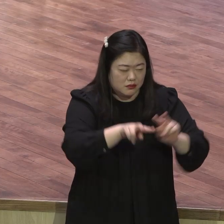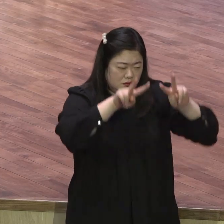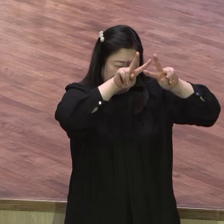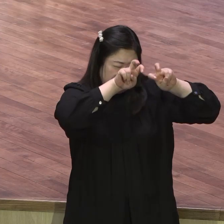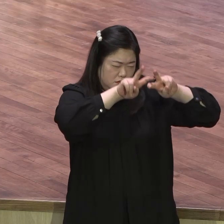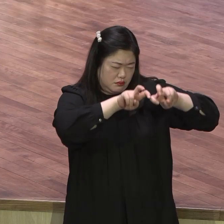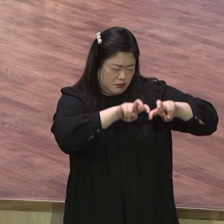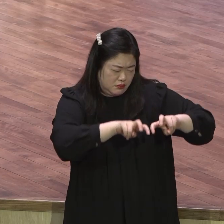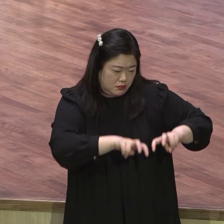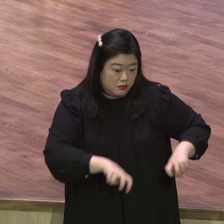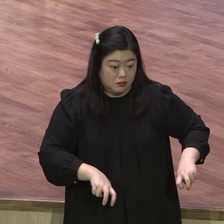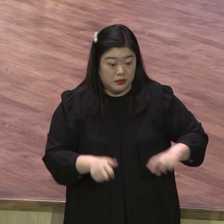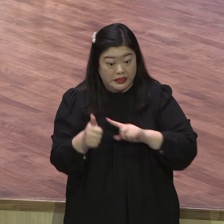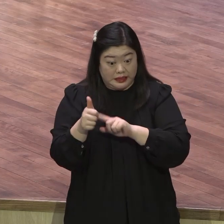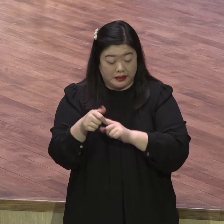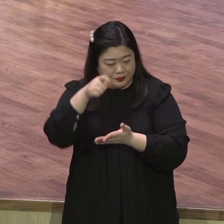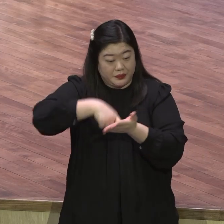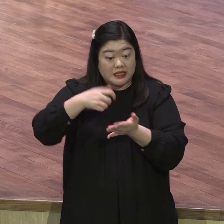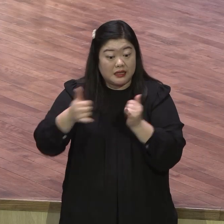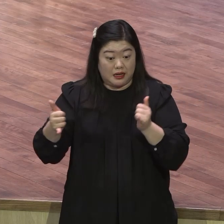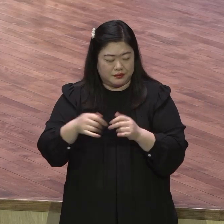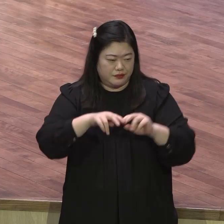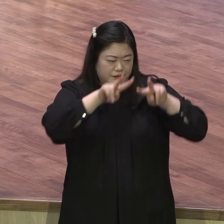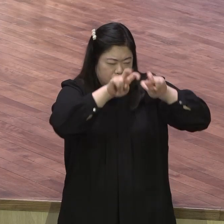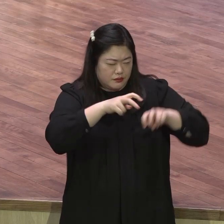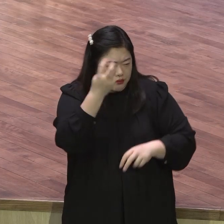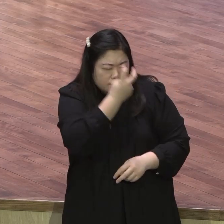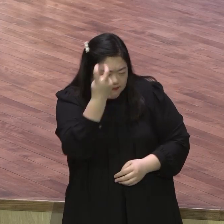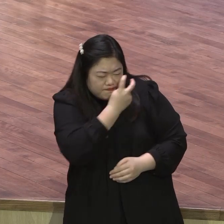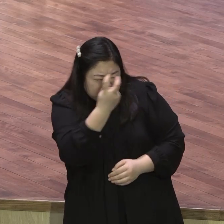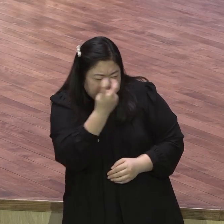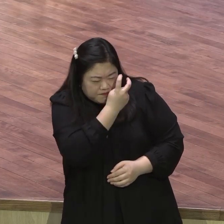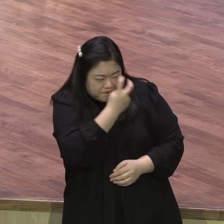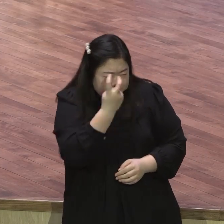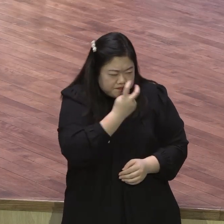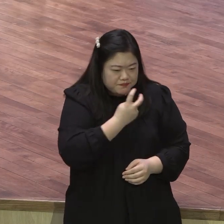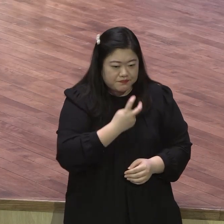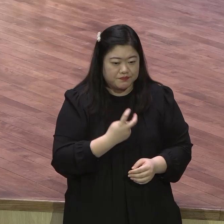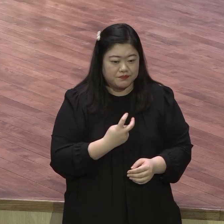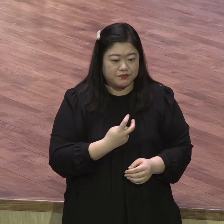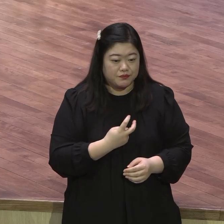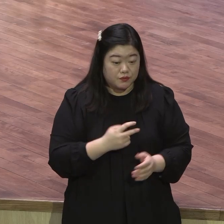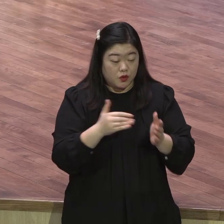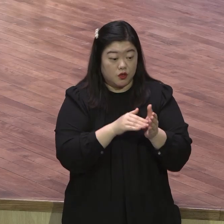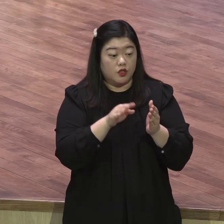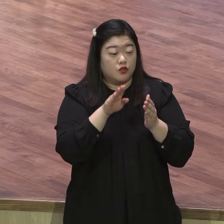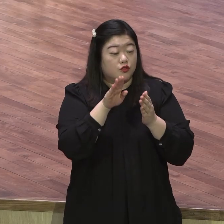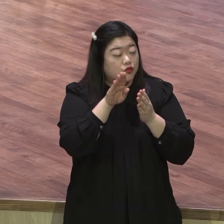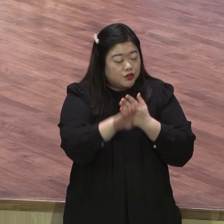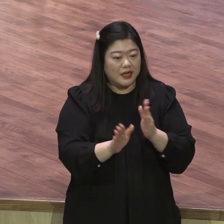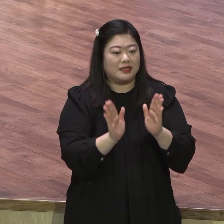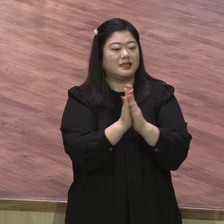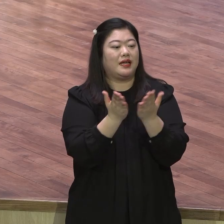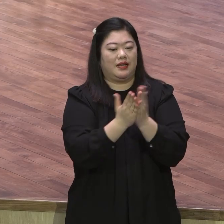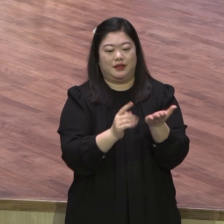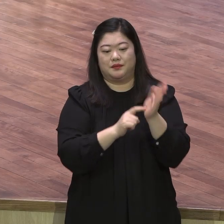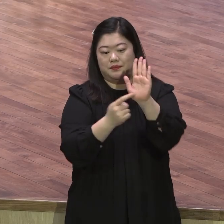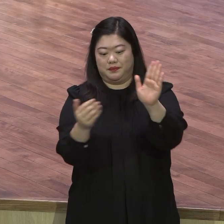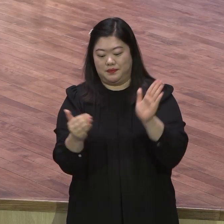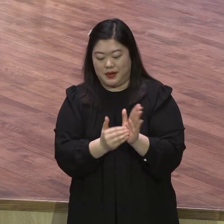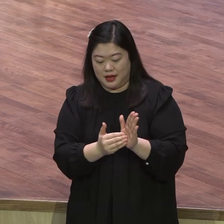탐색을 했습니다. 처음부터 끝까지 탐색을 해서 낸 책이 나왔습니다.